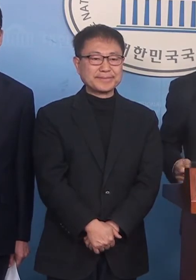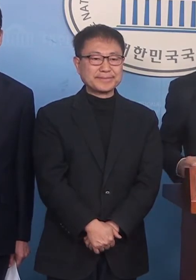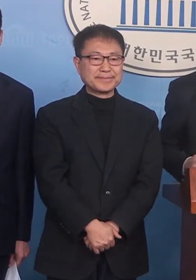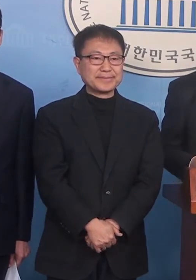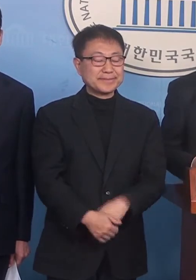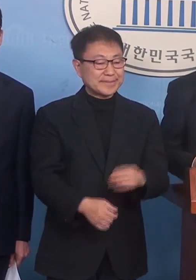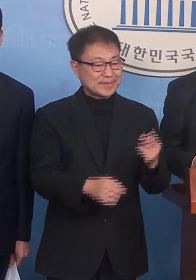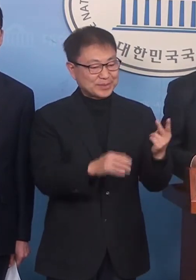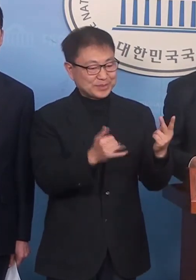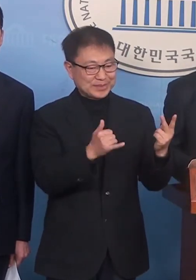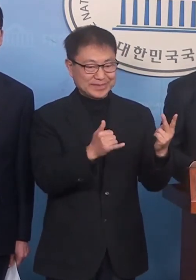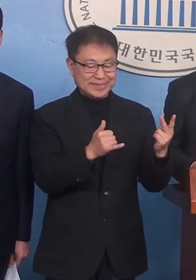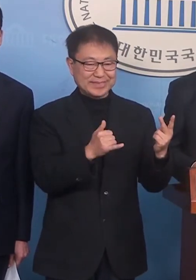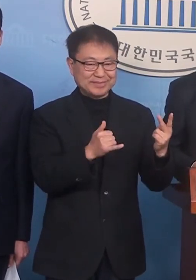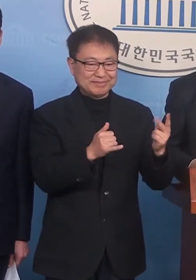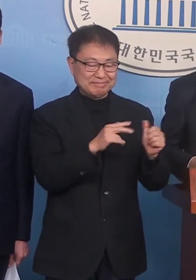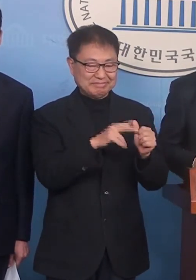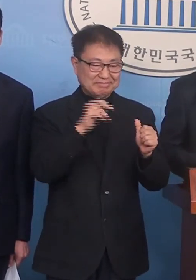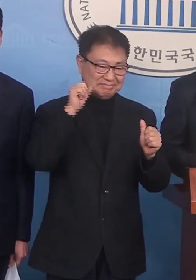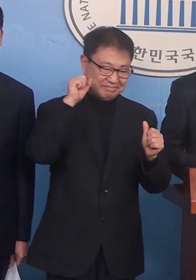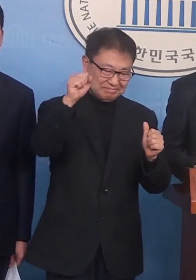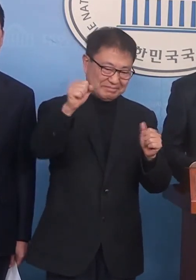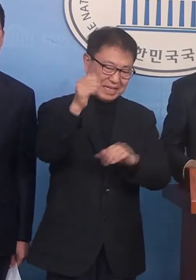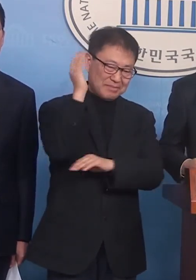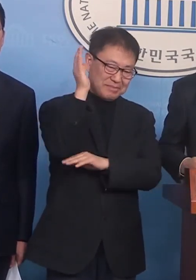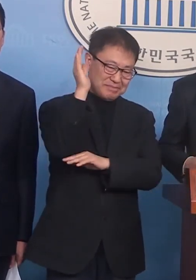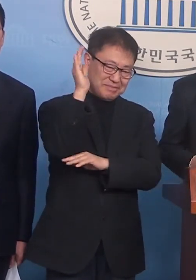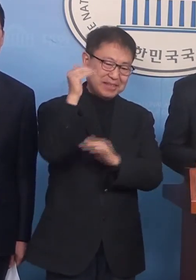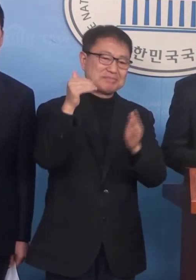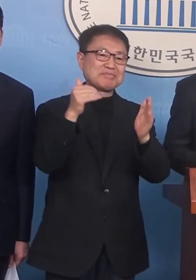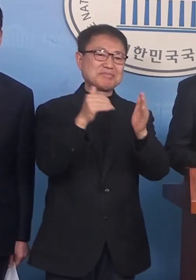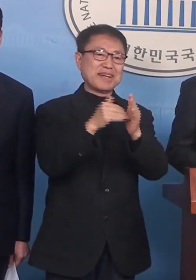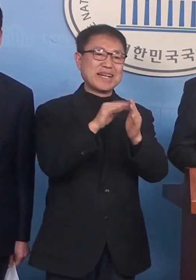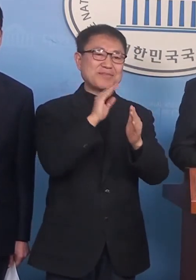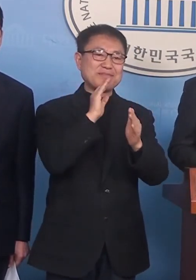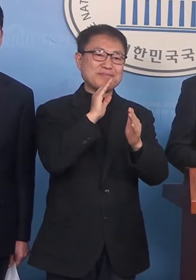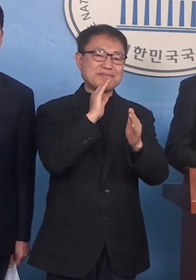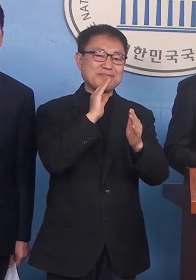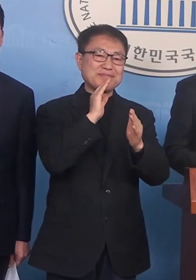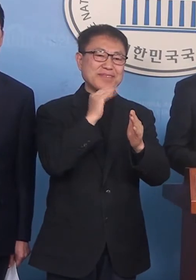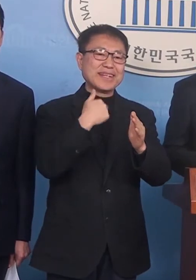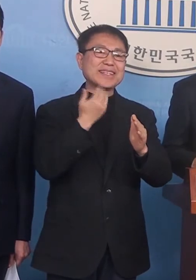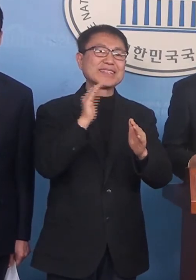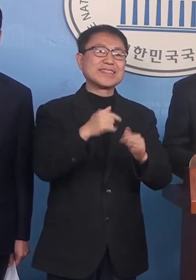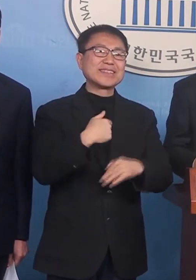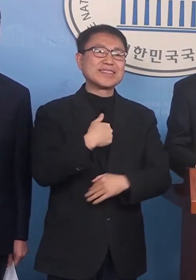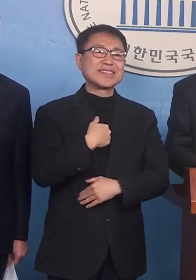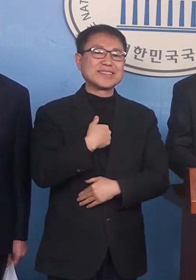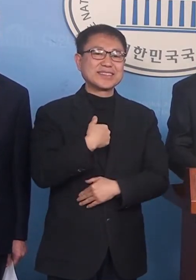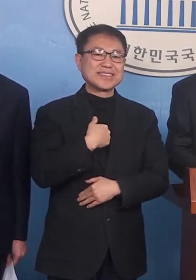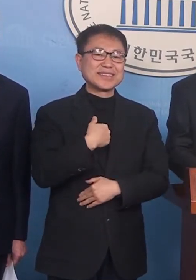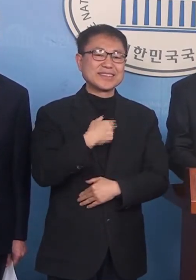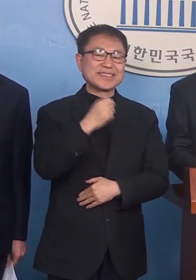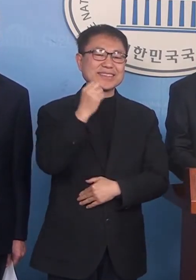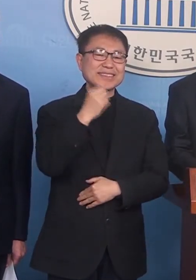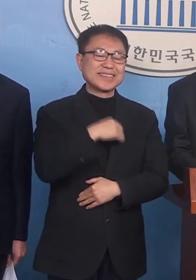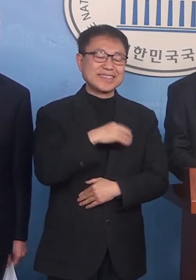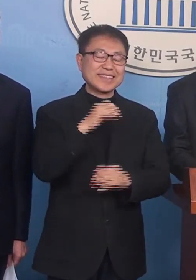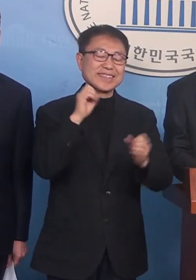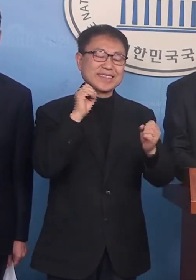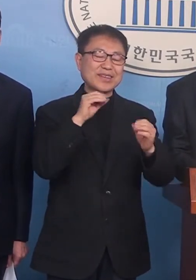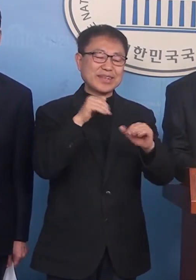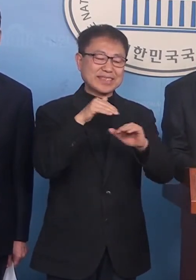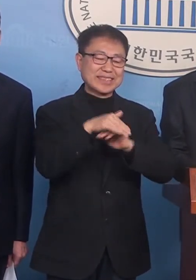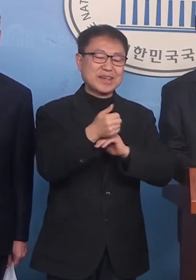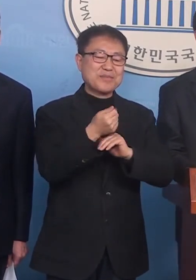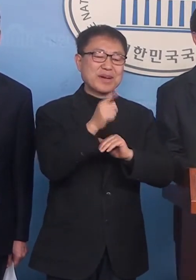두 분께서 출마 선언문다운 선언문을 하셨는데 저는 그냥 대화하듯 몇